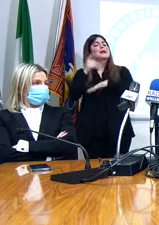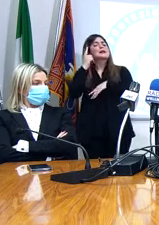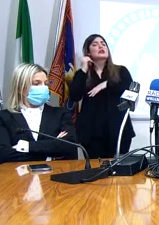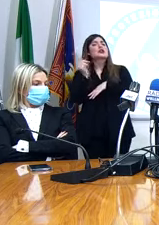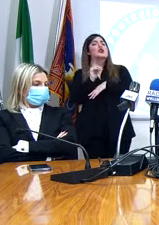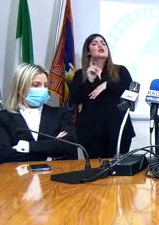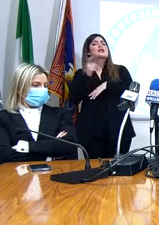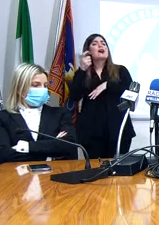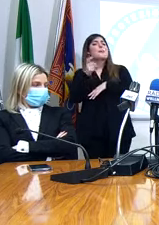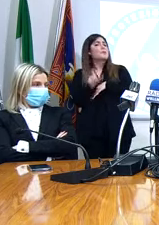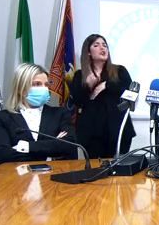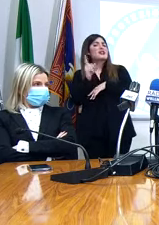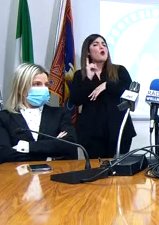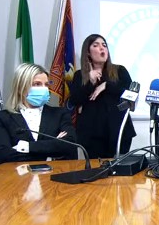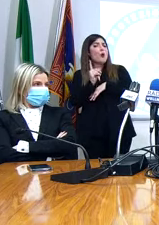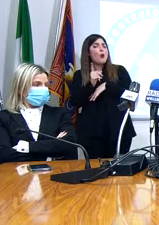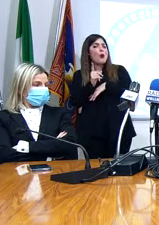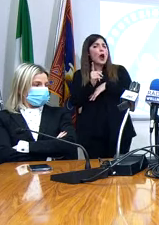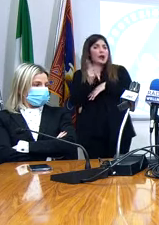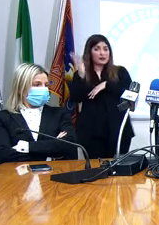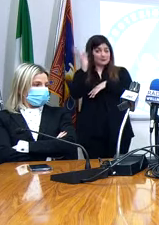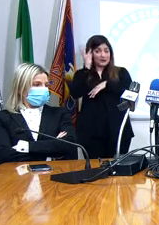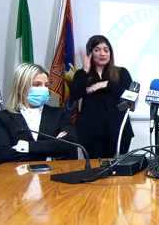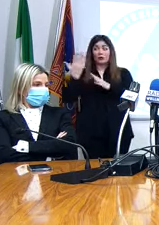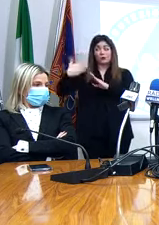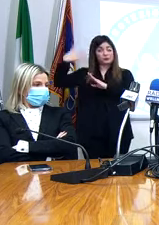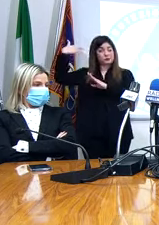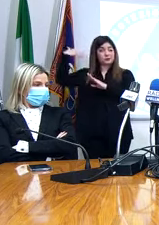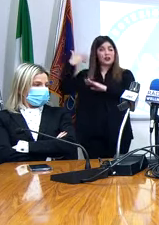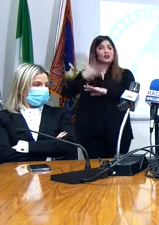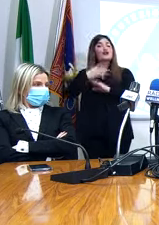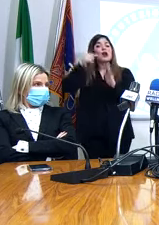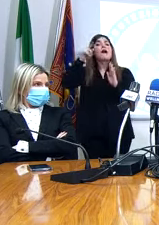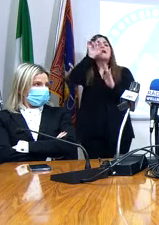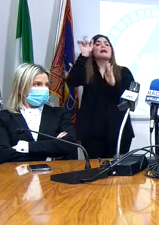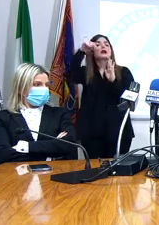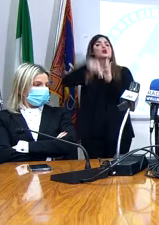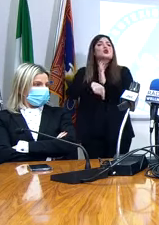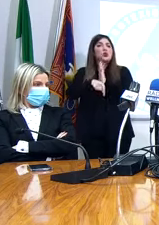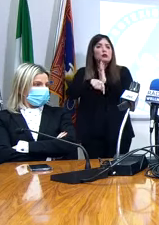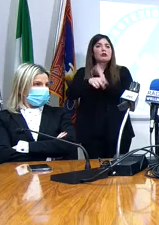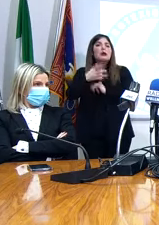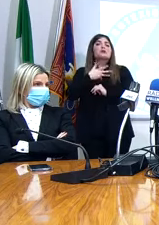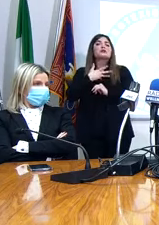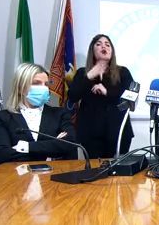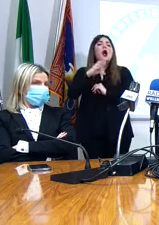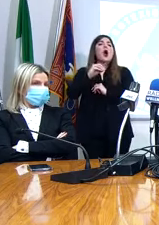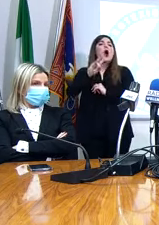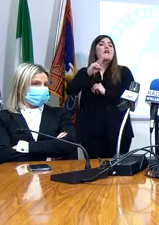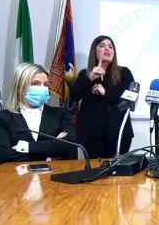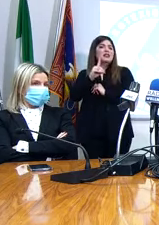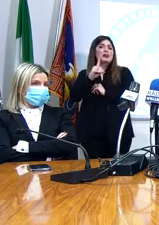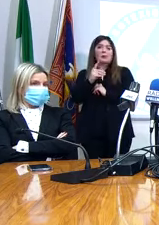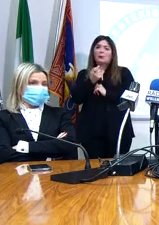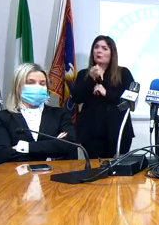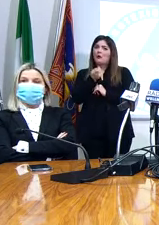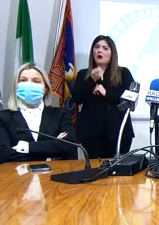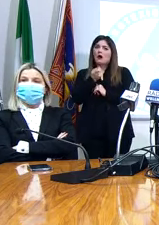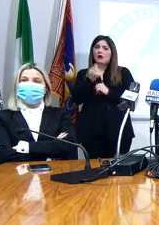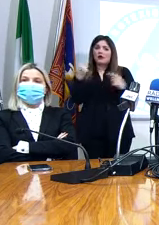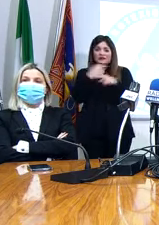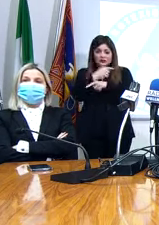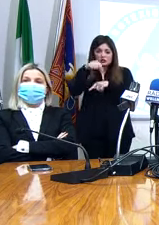avuto la pressione del Covid, e oggi vedete che abbiamo la Sicilia che chiede addirittura di essere messa in zona